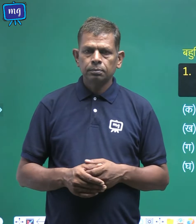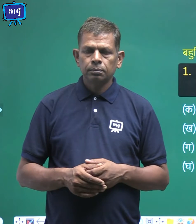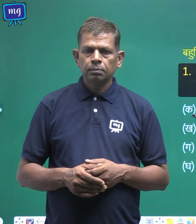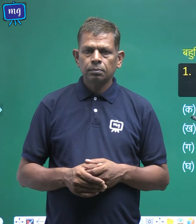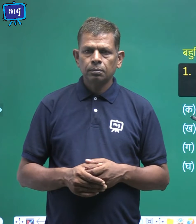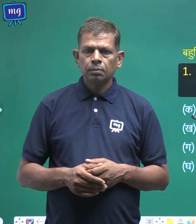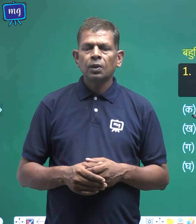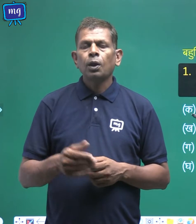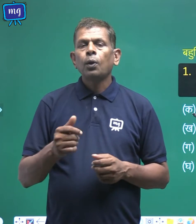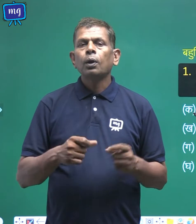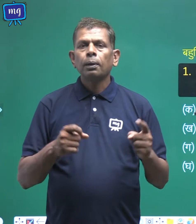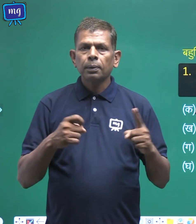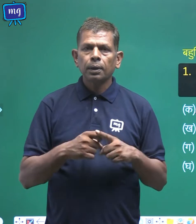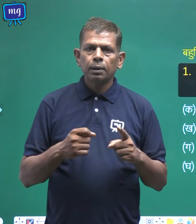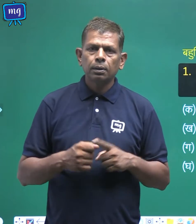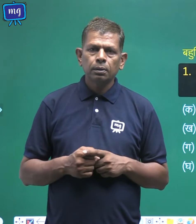विकल्प क,